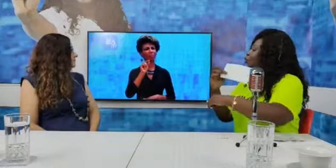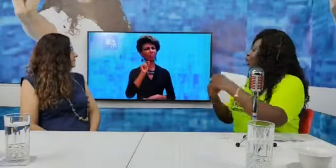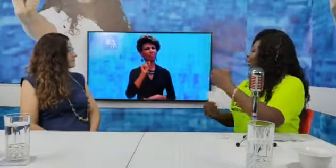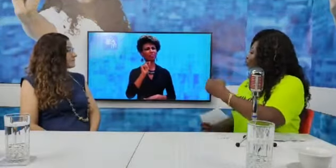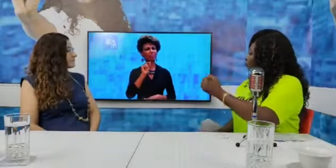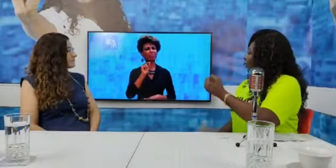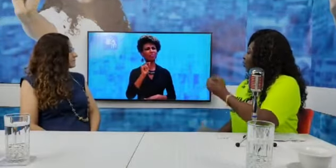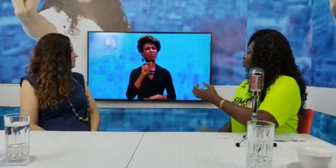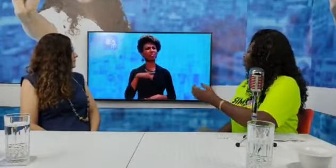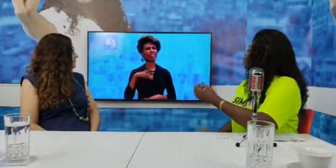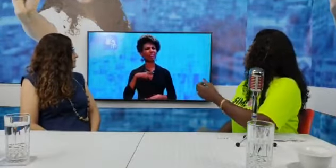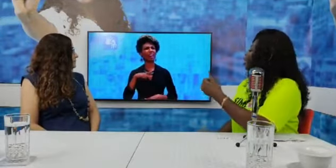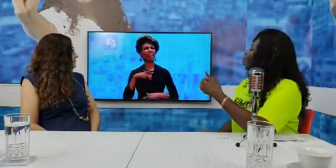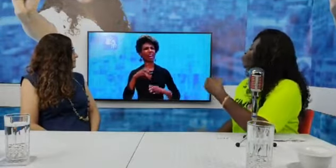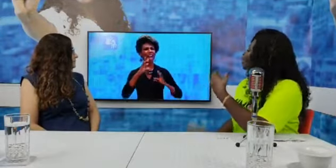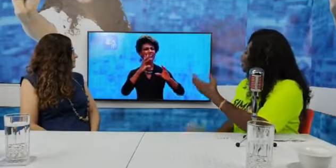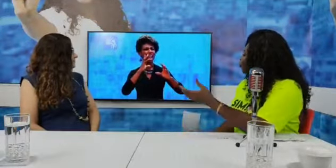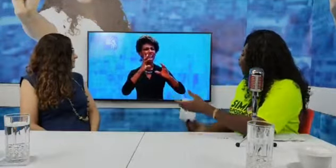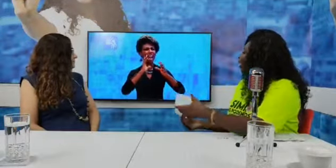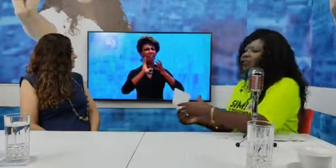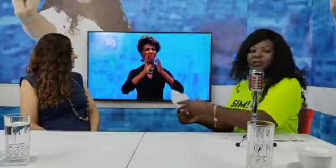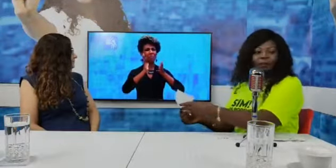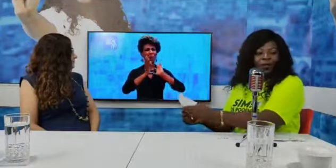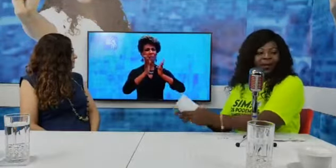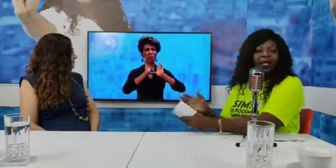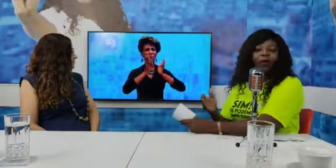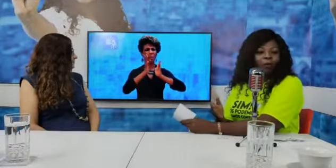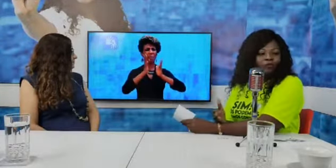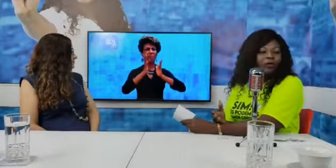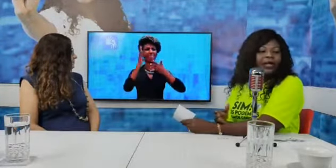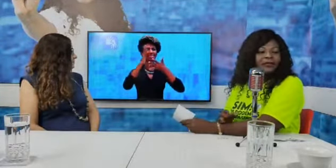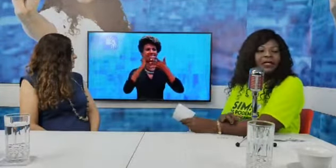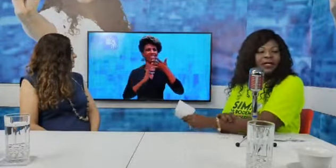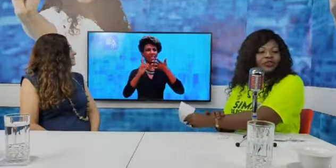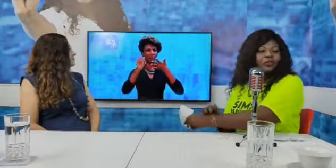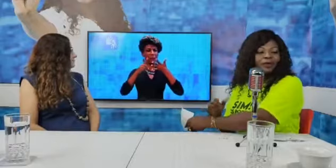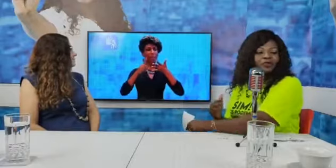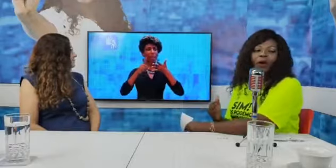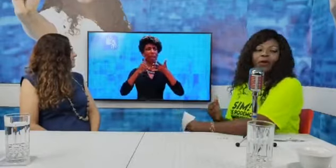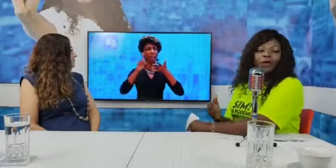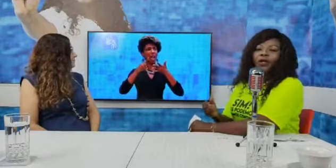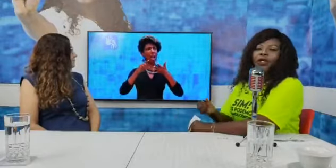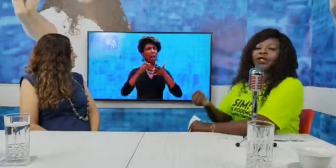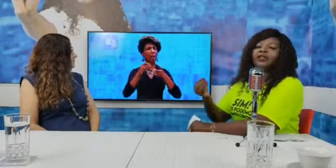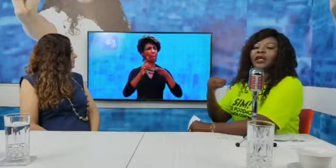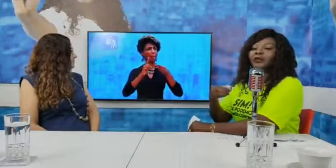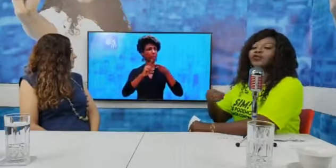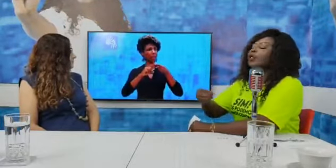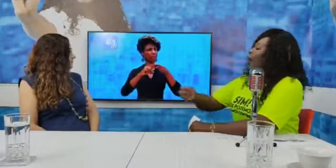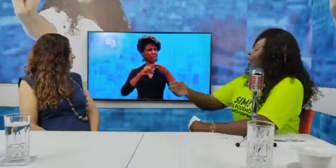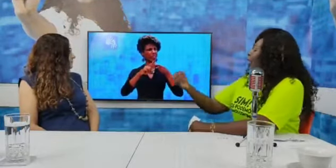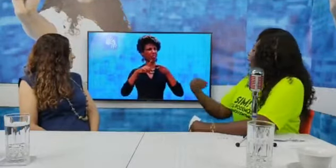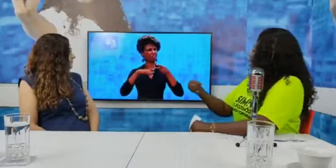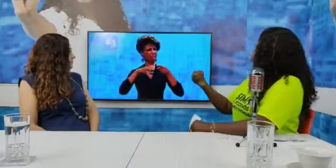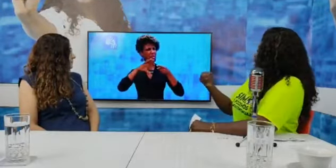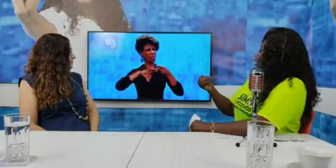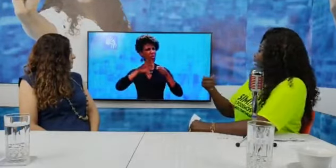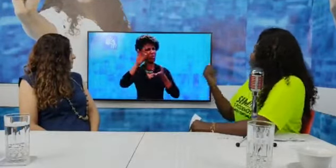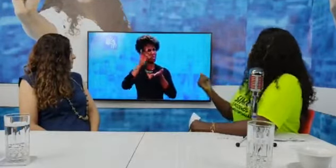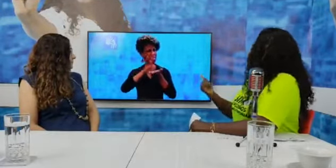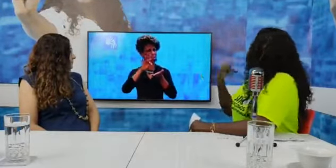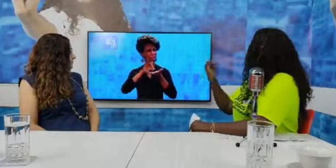o diálogo em Libra é uma das falas, primeiro é o português, não é isso, pessoal? E temos